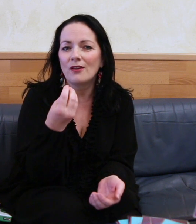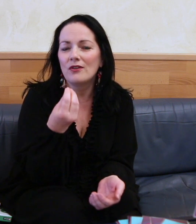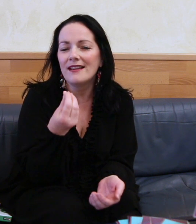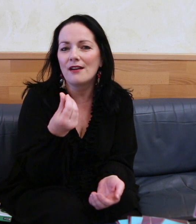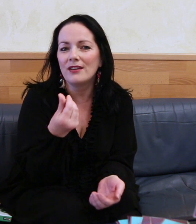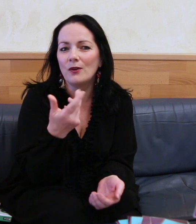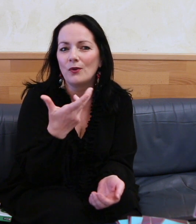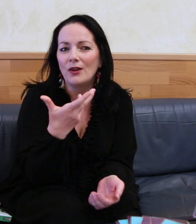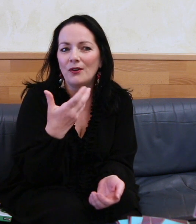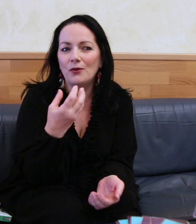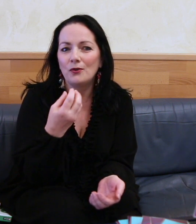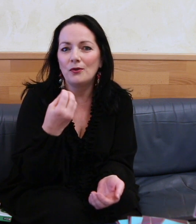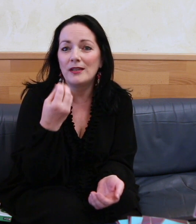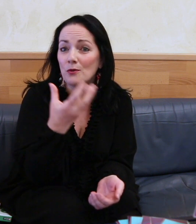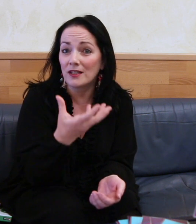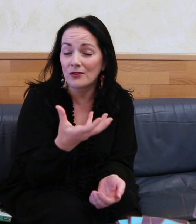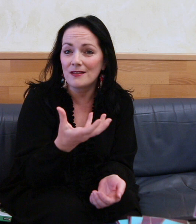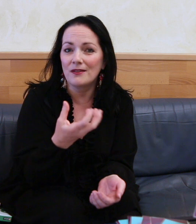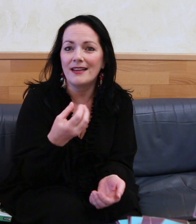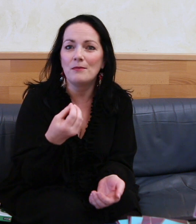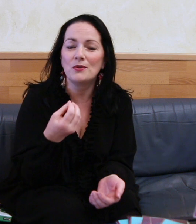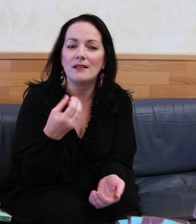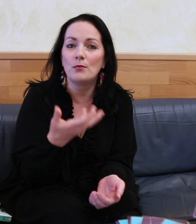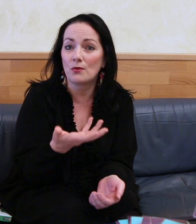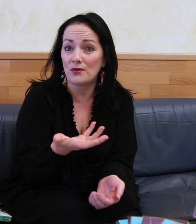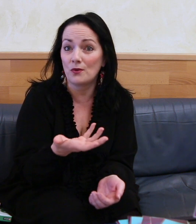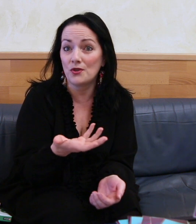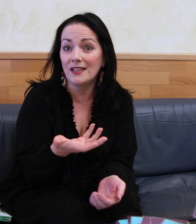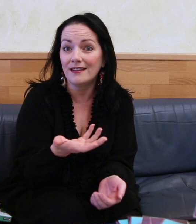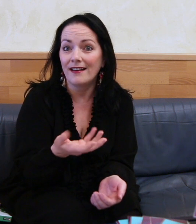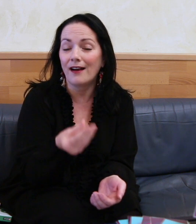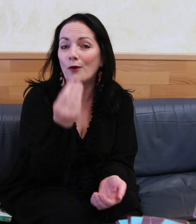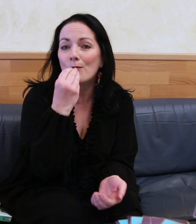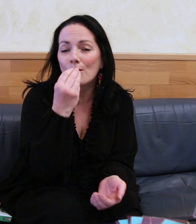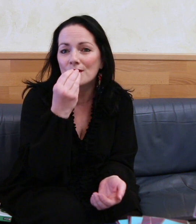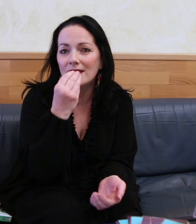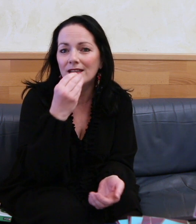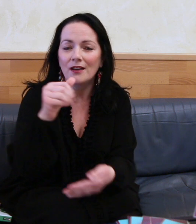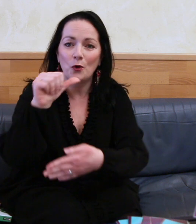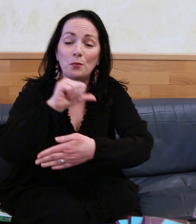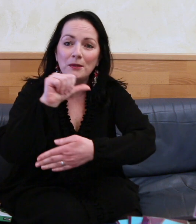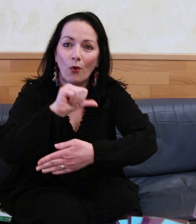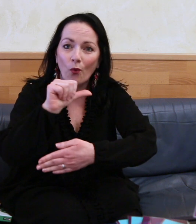en lien avec les objets transitionnels, mais aussi les besoins physiologiques, hein, comme manger, le